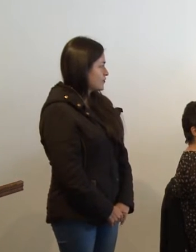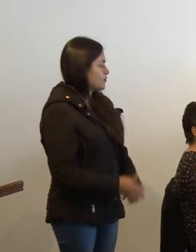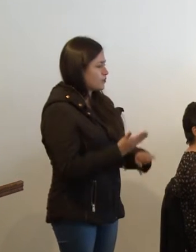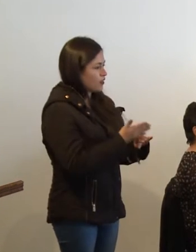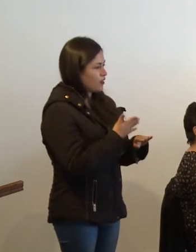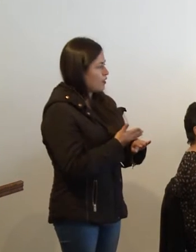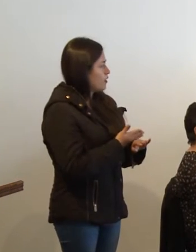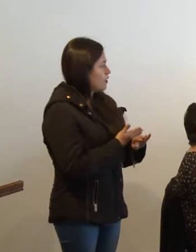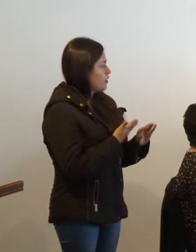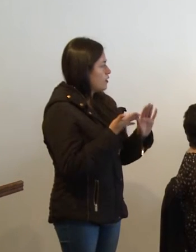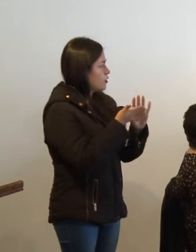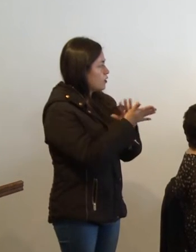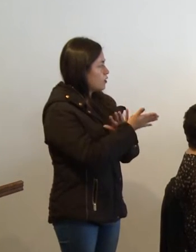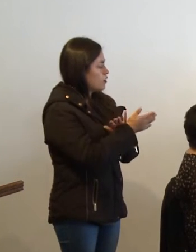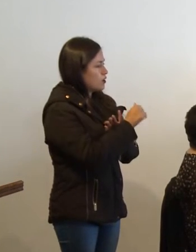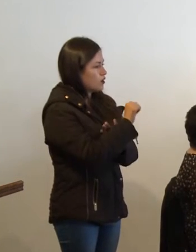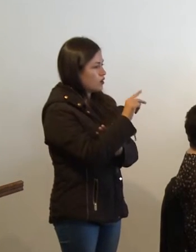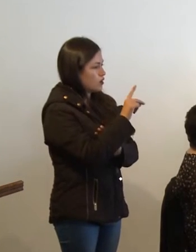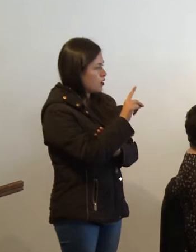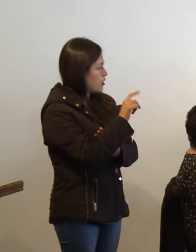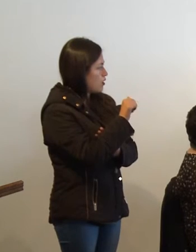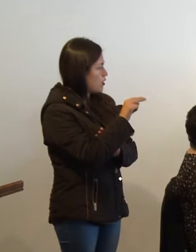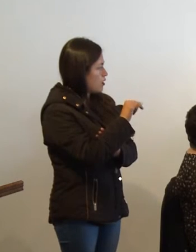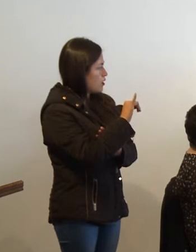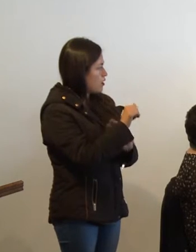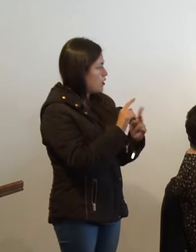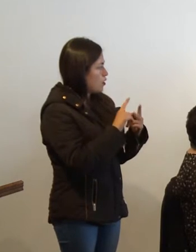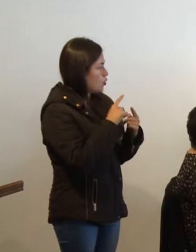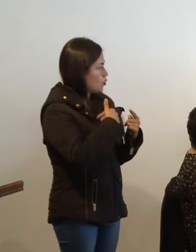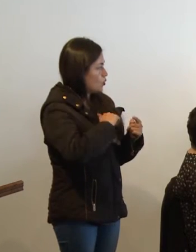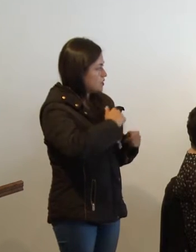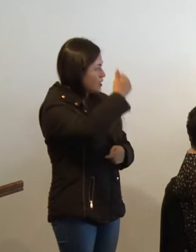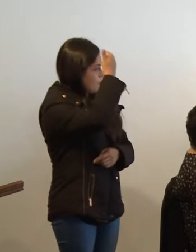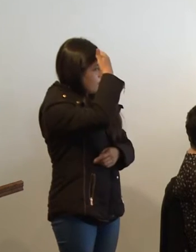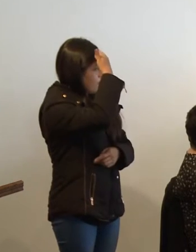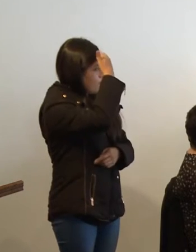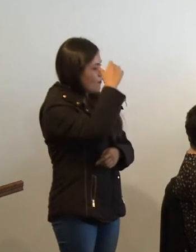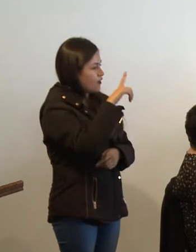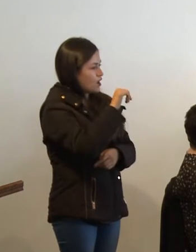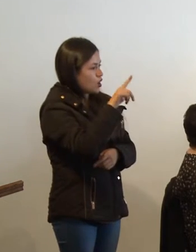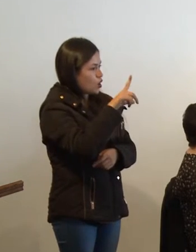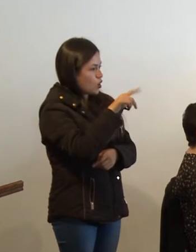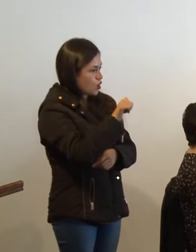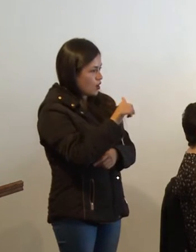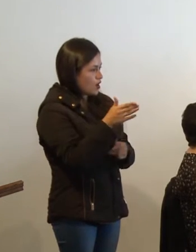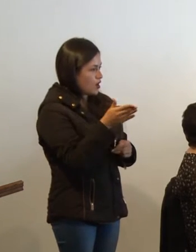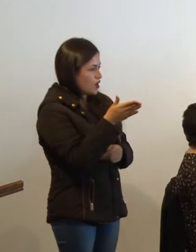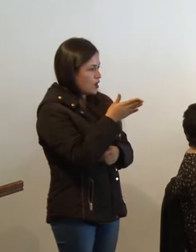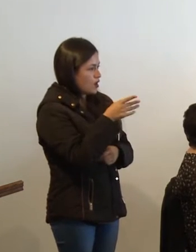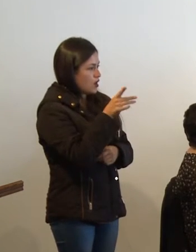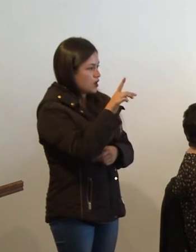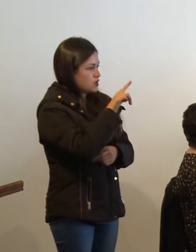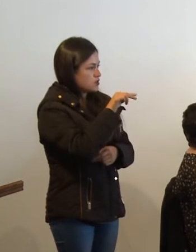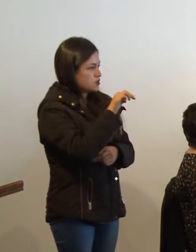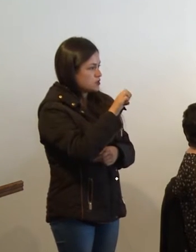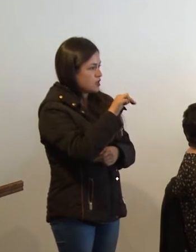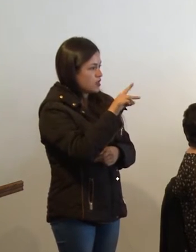decía Alanis, está con nosotros nuestra querida maestra Lola Sendales. Yo creo que no necesita presentación,